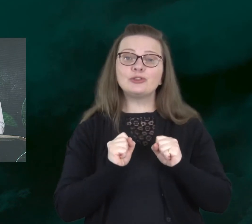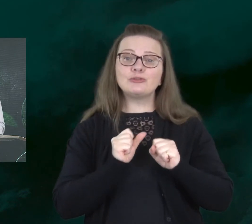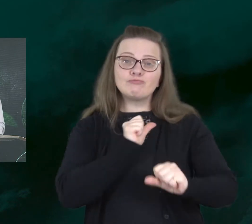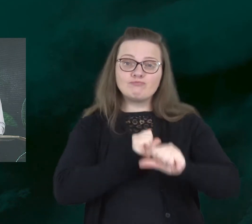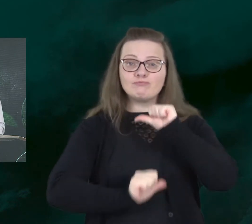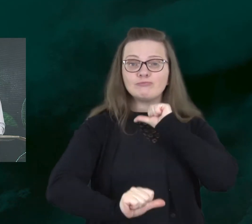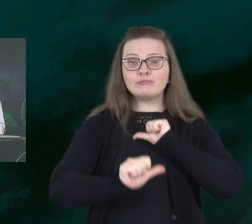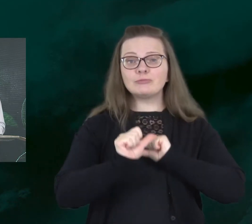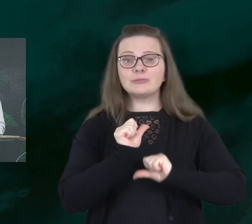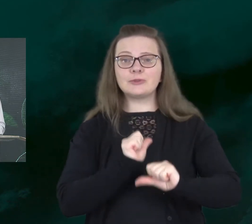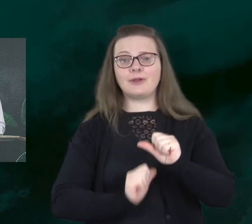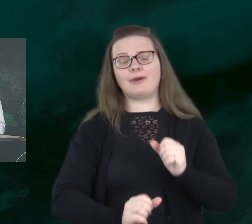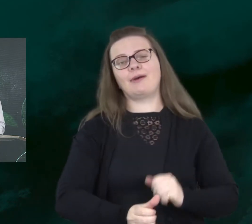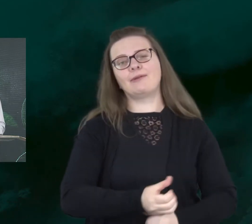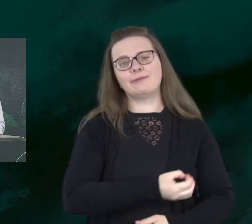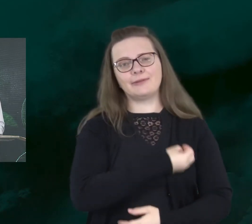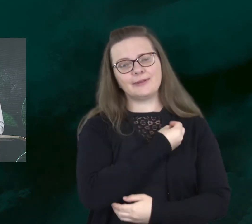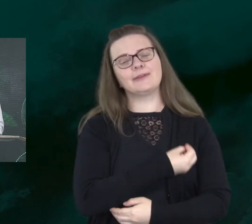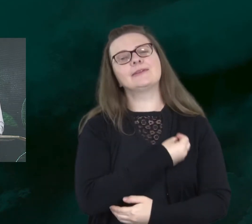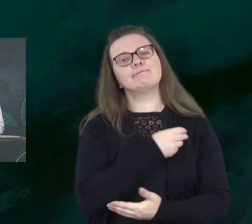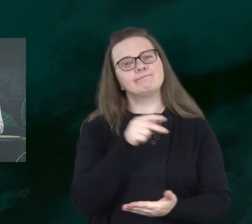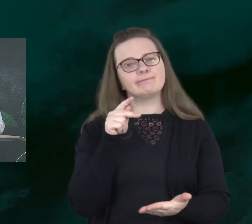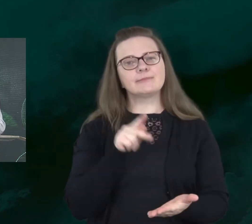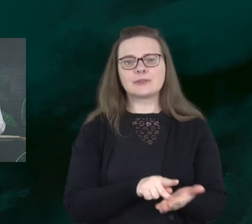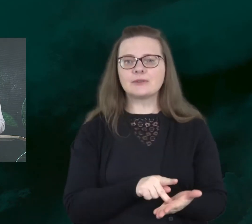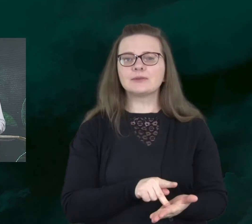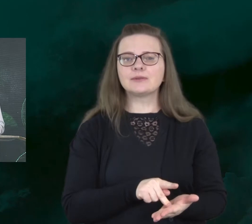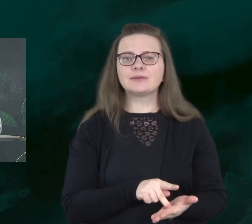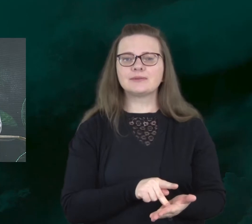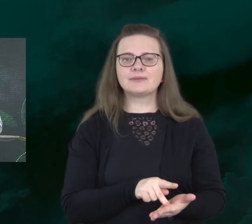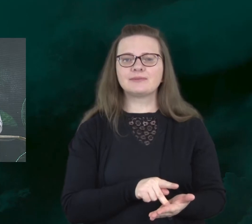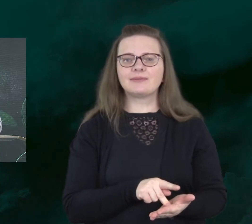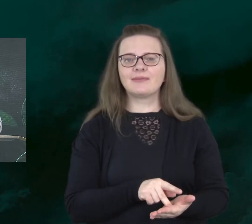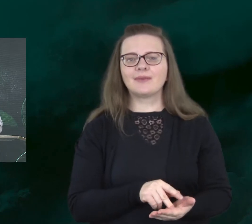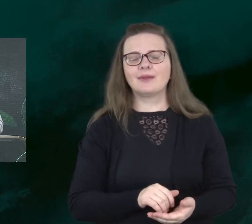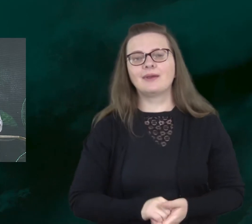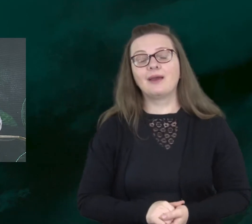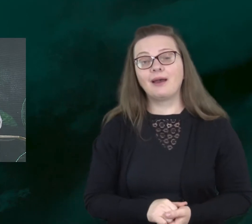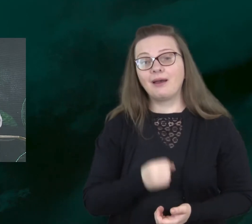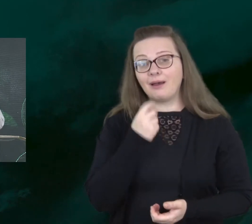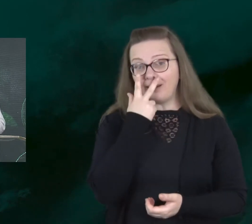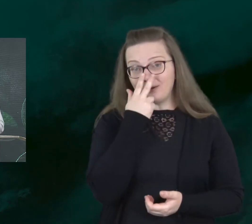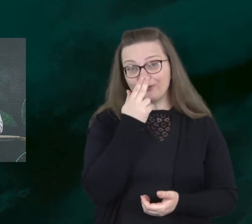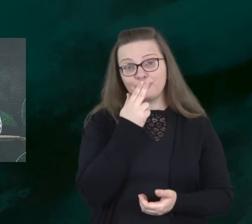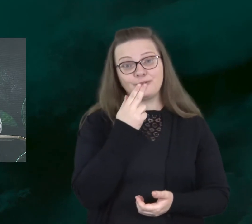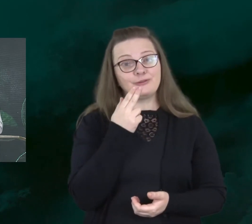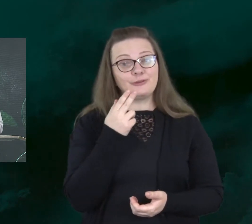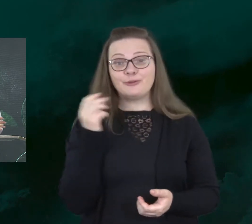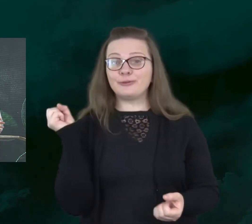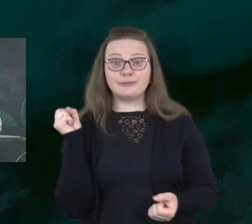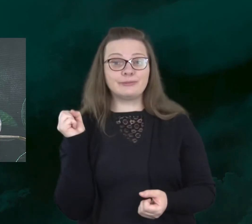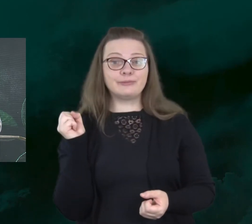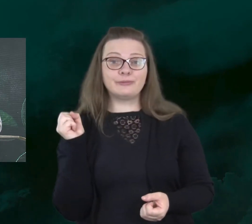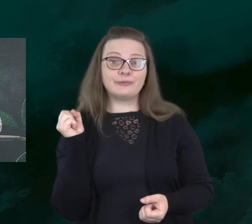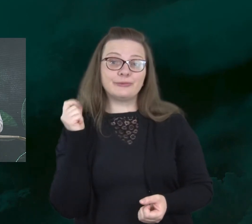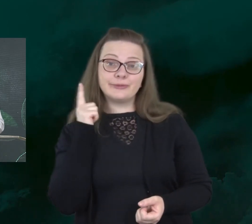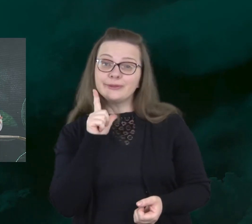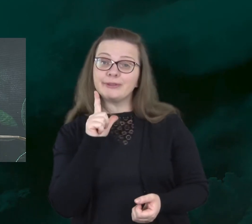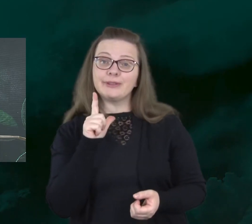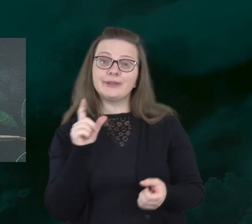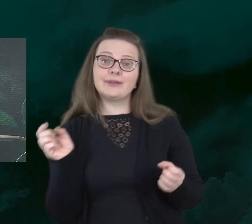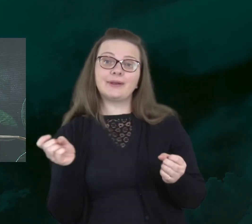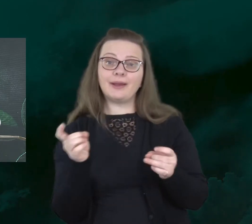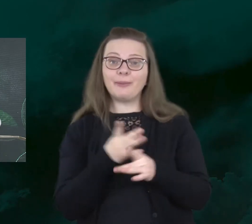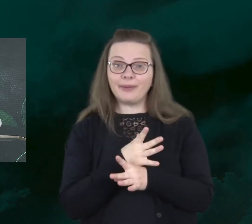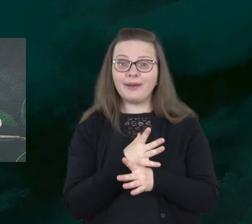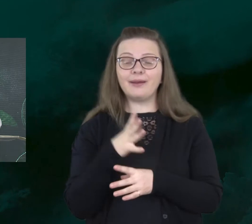Jesus. Irmãos, eu não tenho esperança de conseguir terminar, eu estou apenas no primeiro elemento, eu preparei para